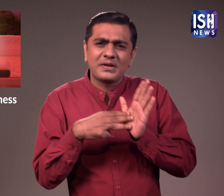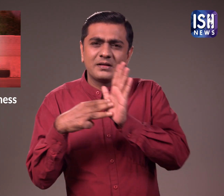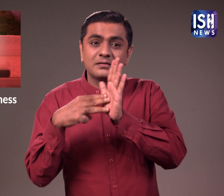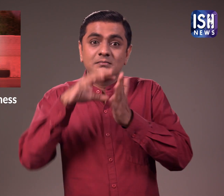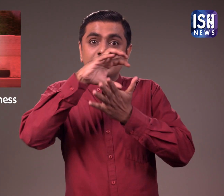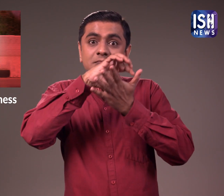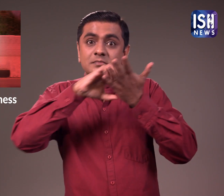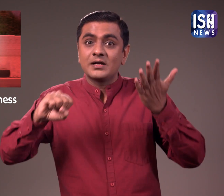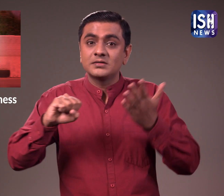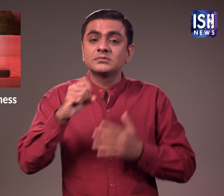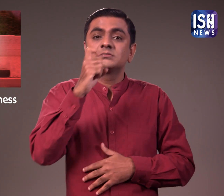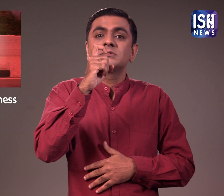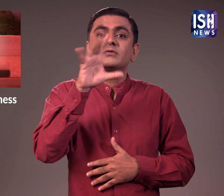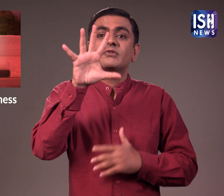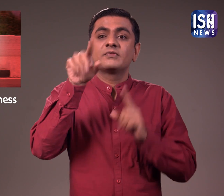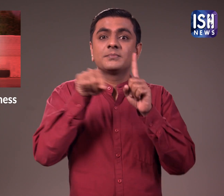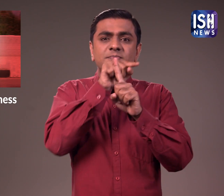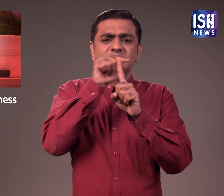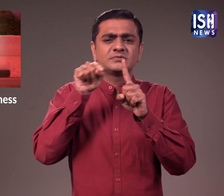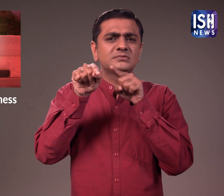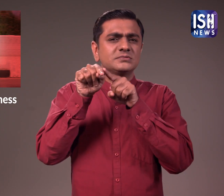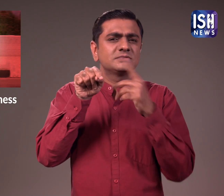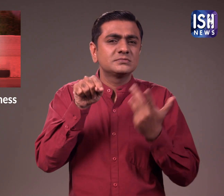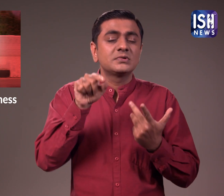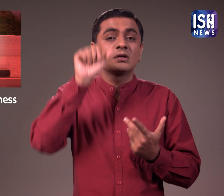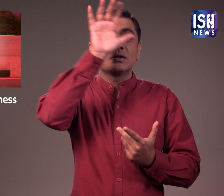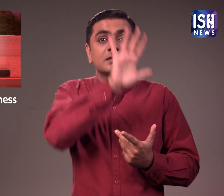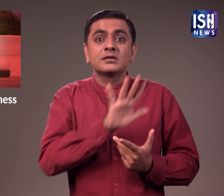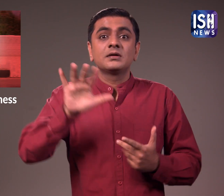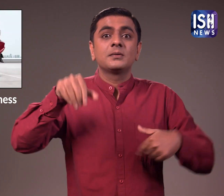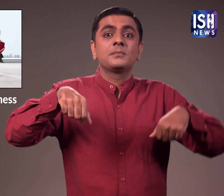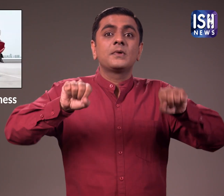कम से कम 75 प्रतिशत दो पहिया वाहन है